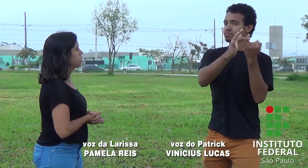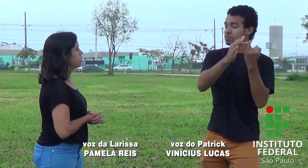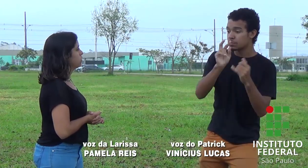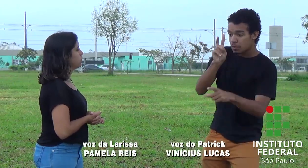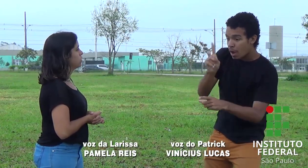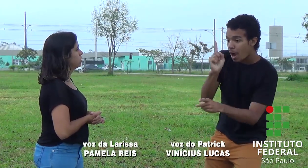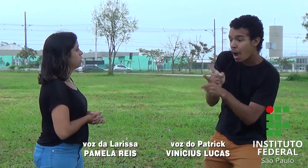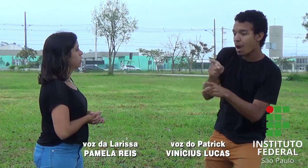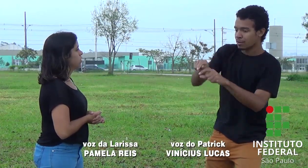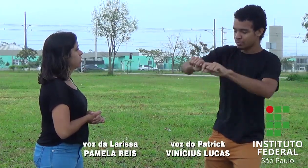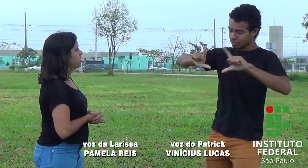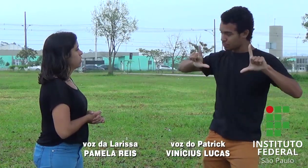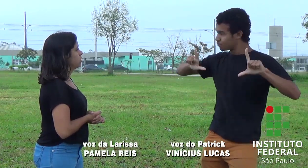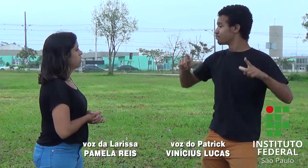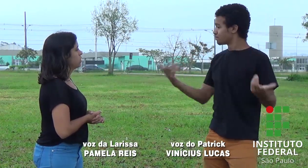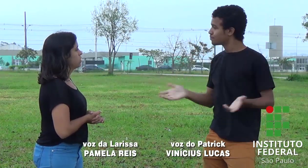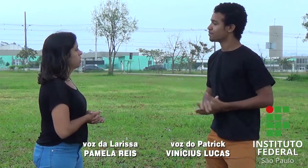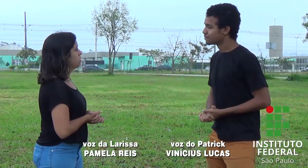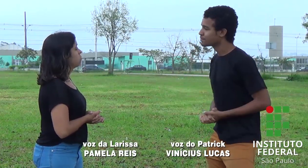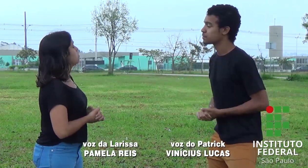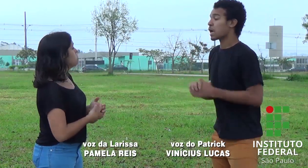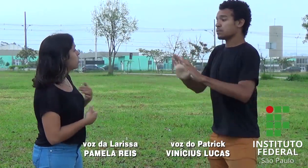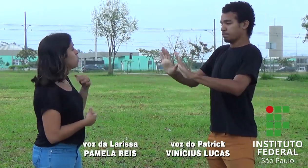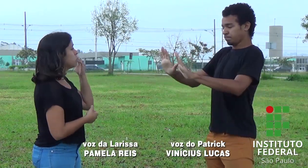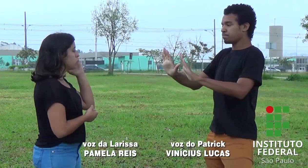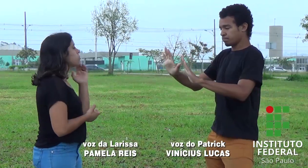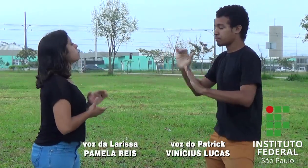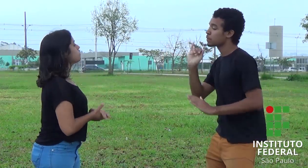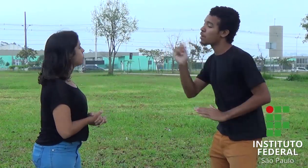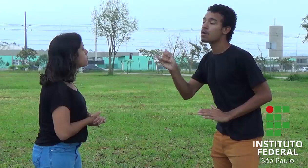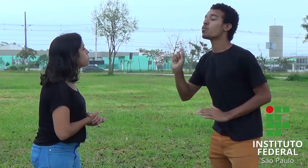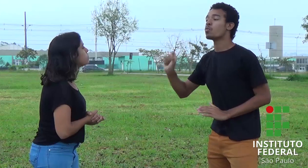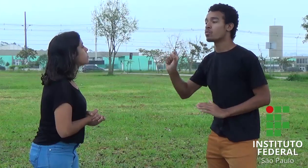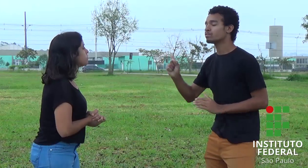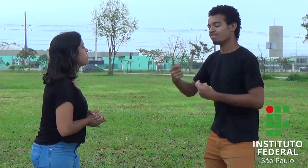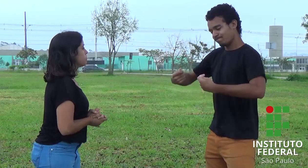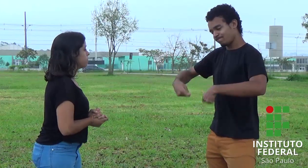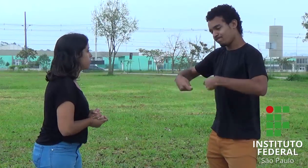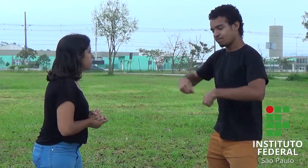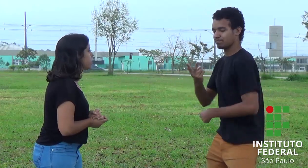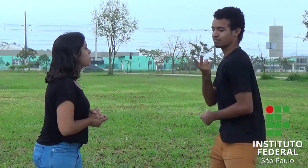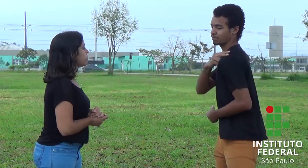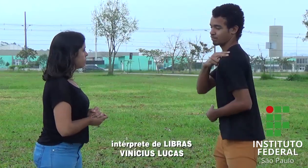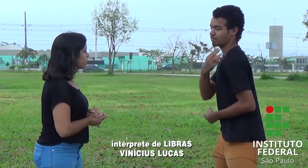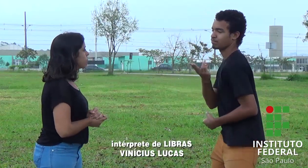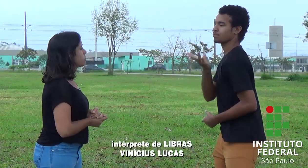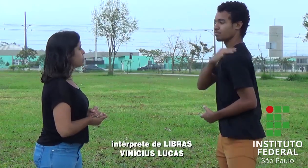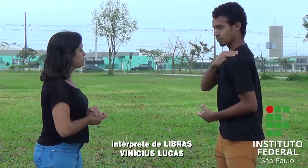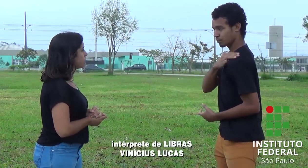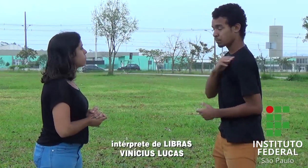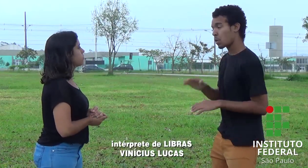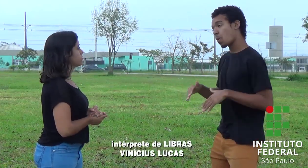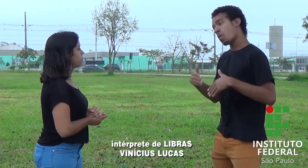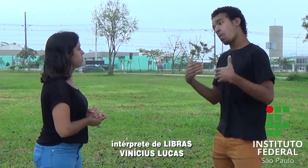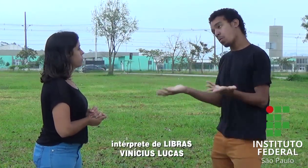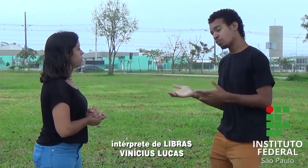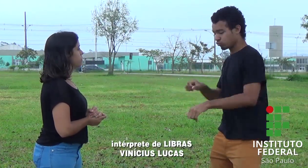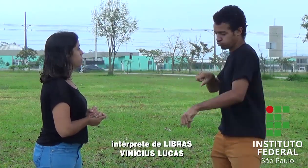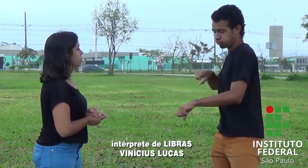suas informações, entendeu? Porém, é necessário que você esteja cursando o segundo ou terceiro ano ou já ter